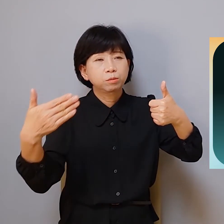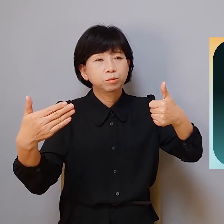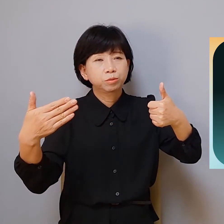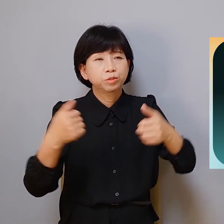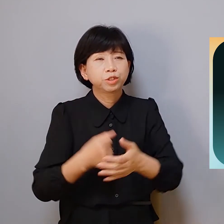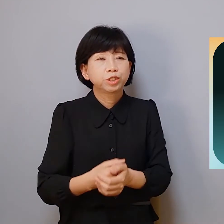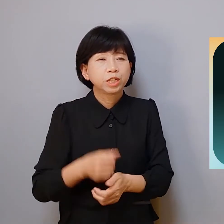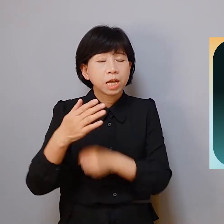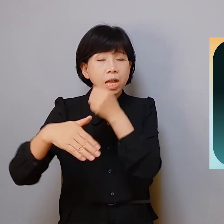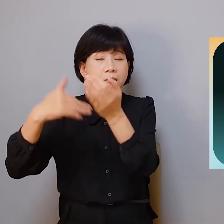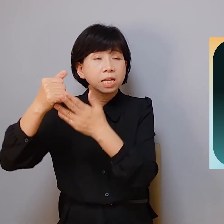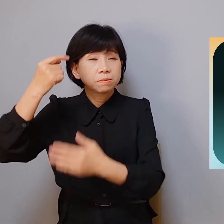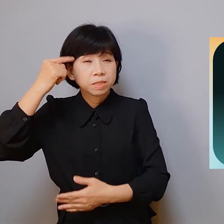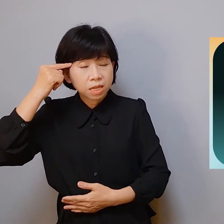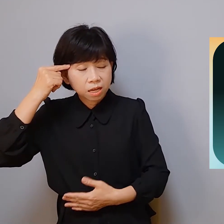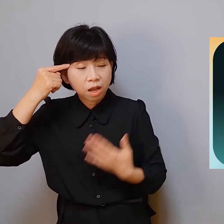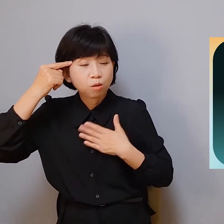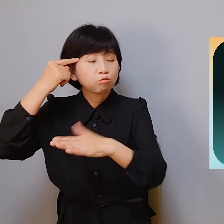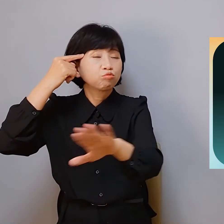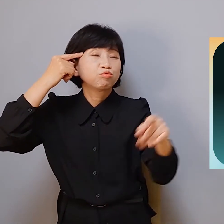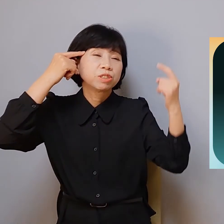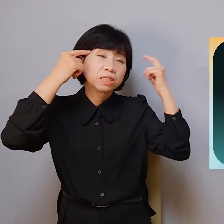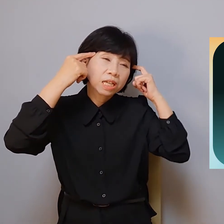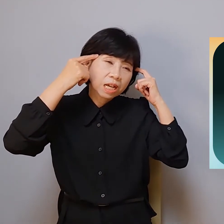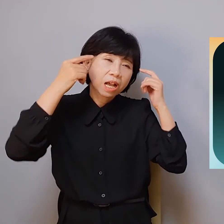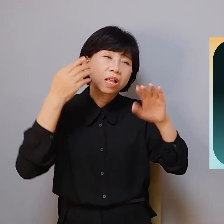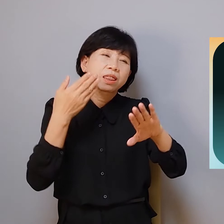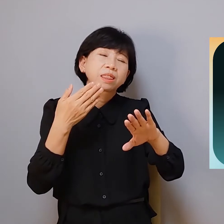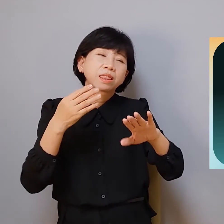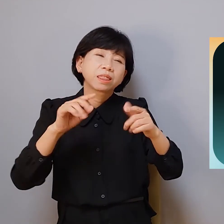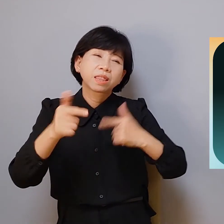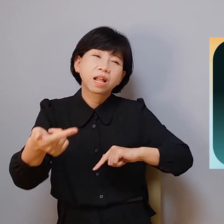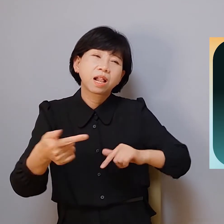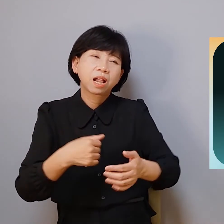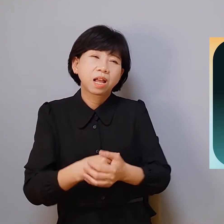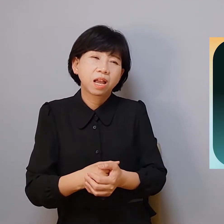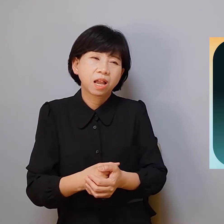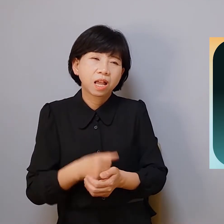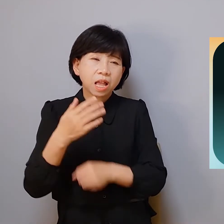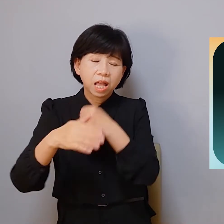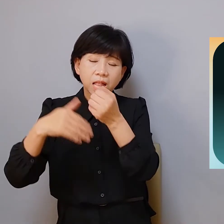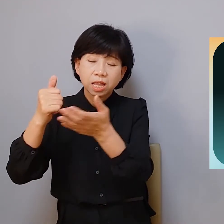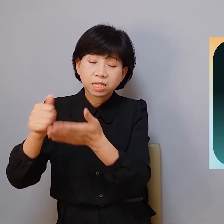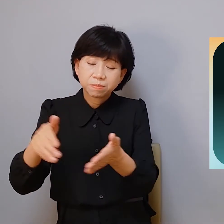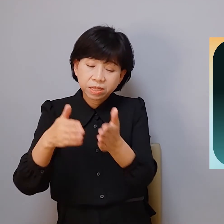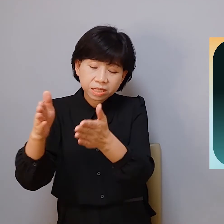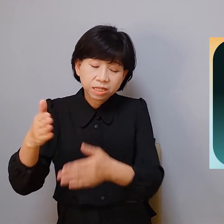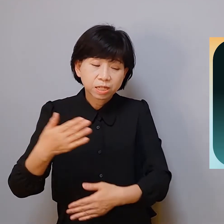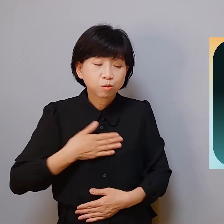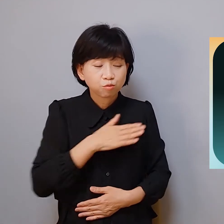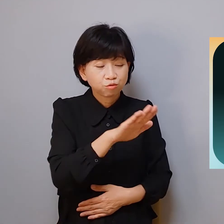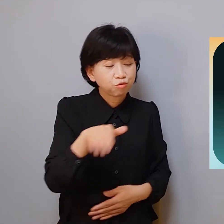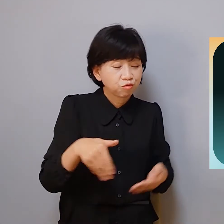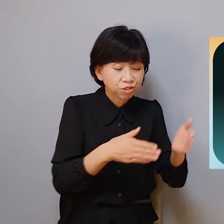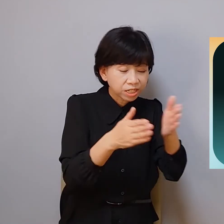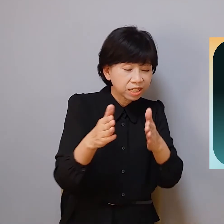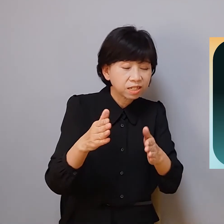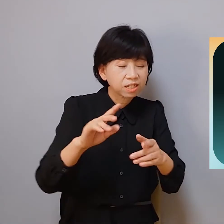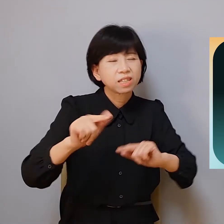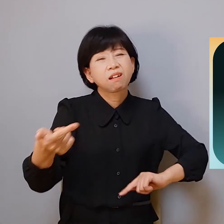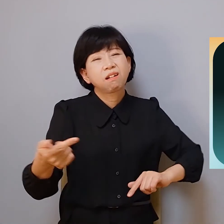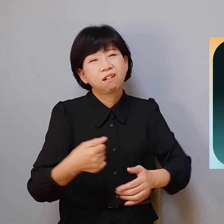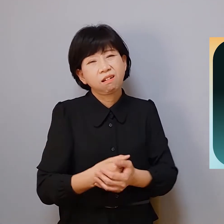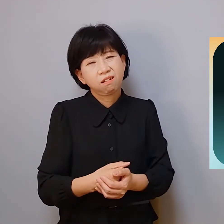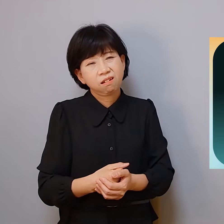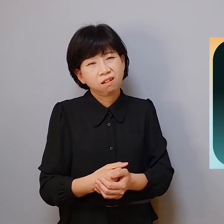생각이 너희의 생각과 다르며 내 길은 너희의 길과 다름이니라. 여호와의 말씀이니라.